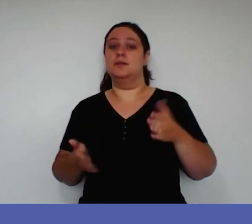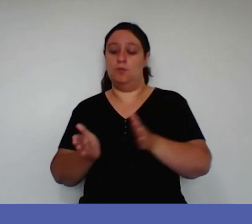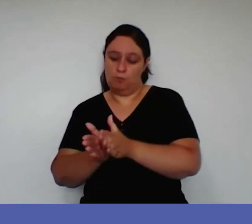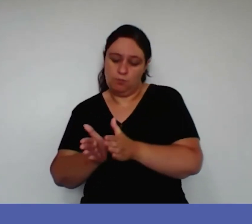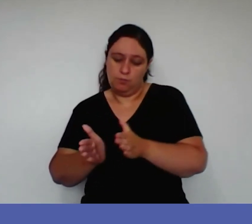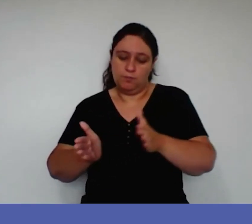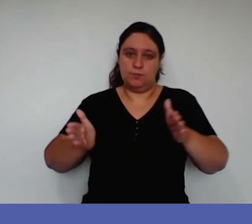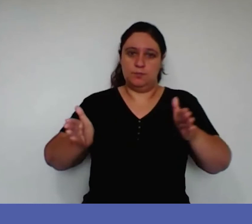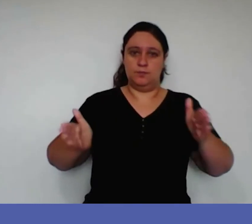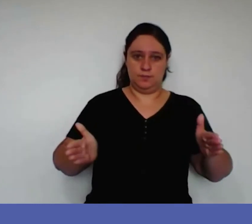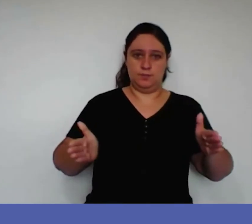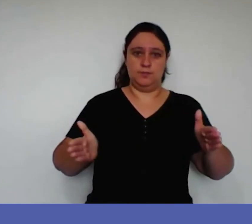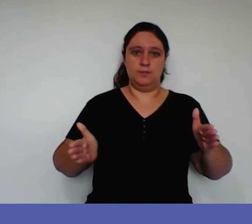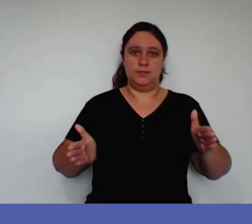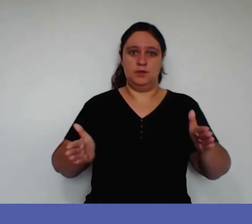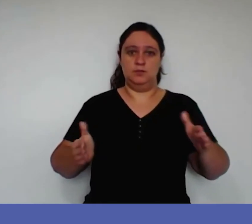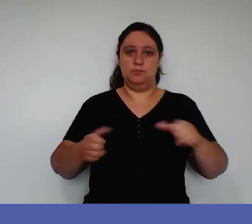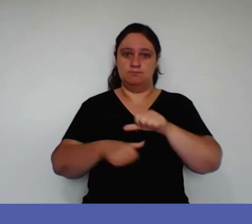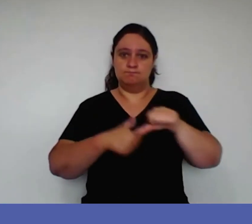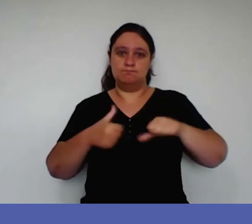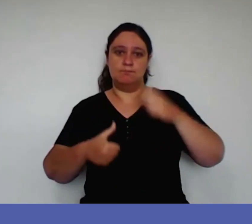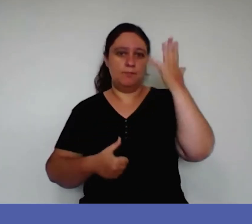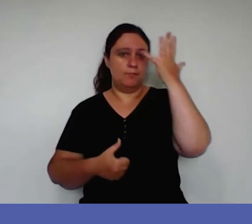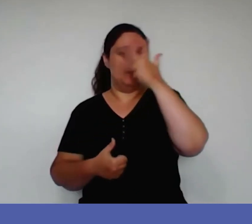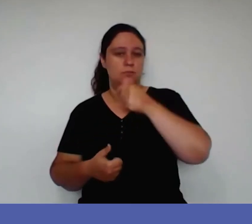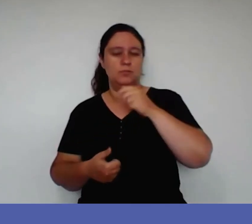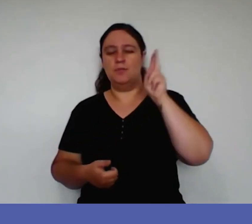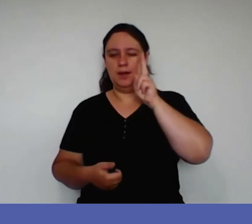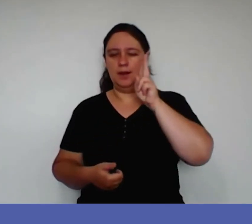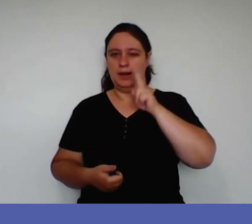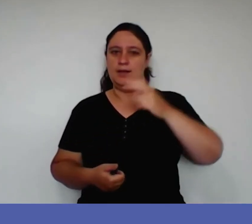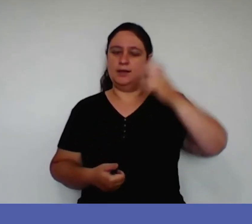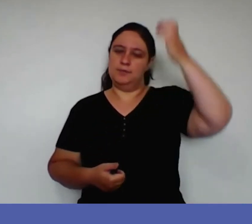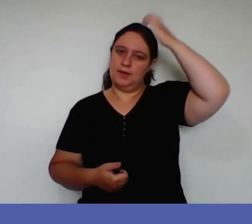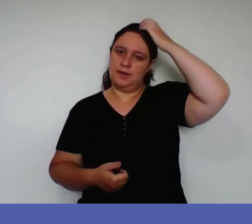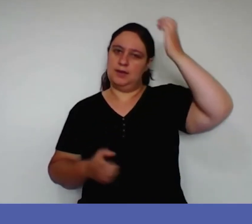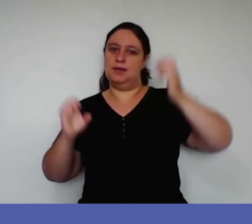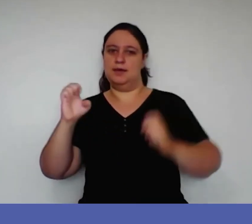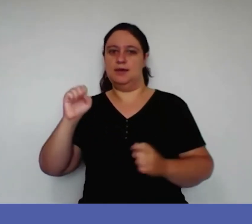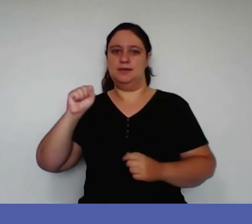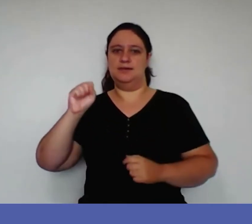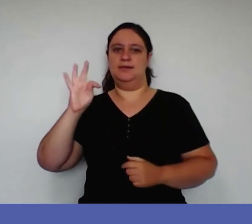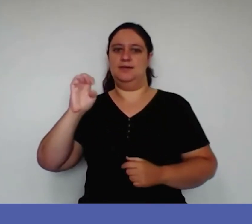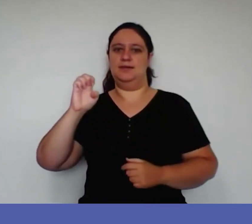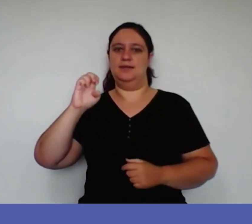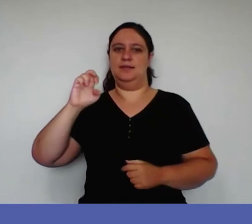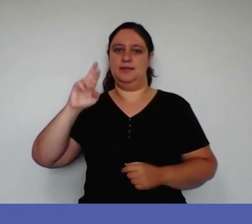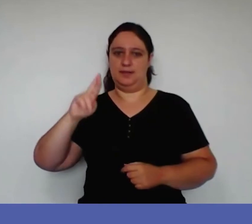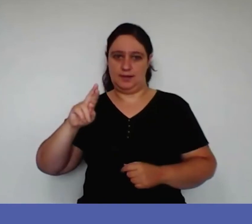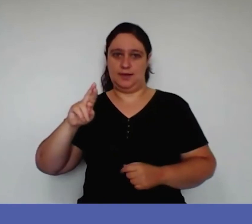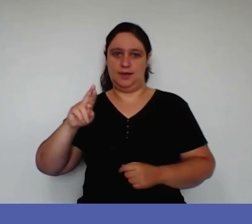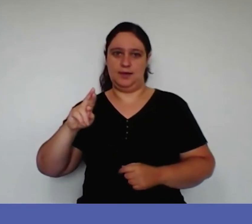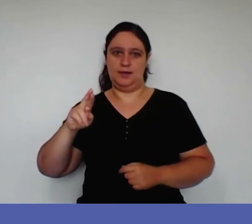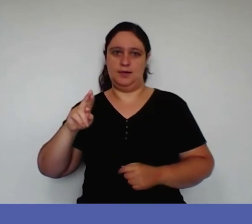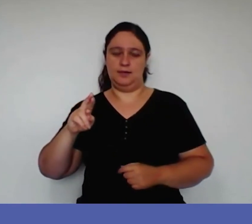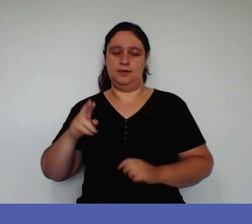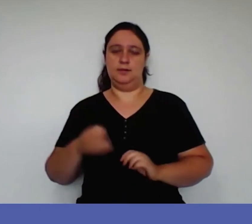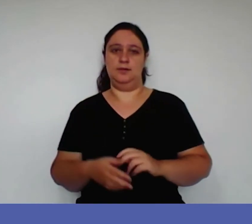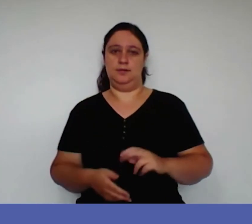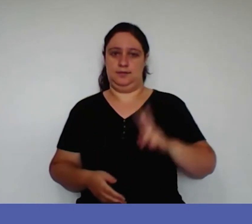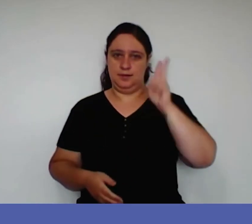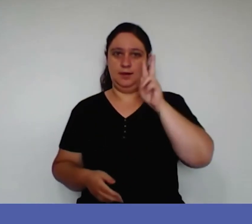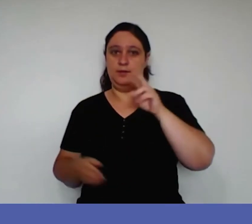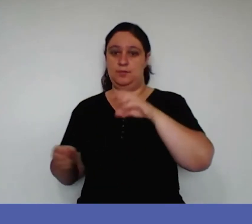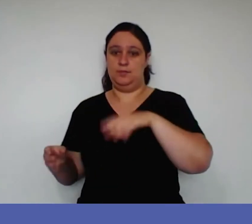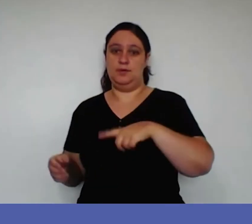se lembram da história da rainha Esther? Vocês se lembram? Foi trazida para o palácio, passou por